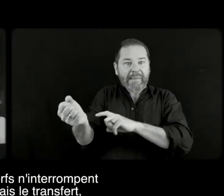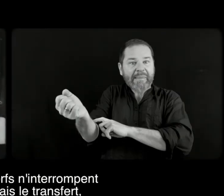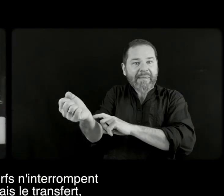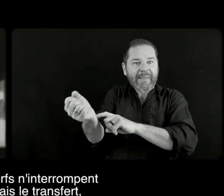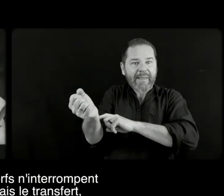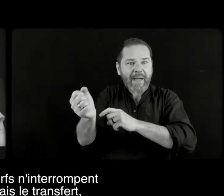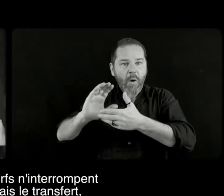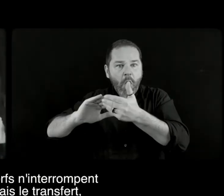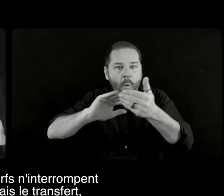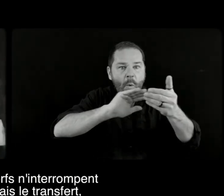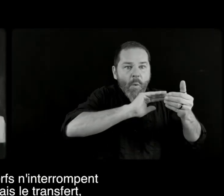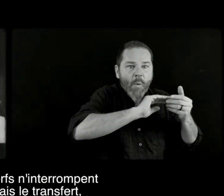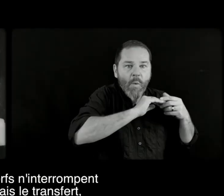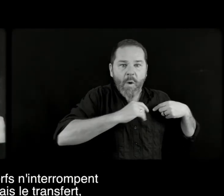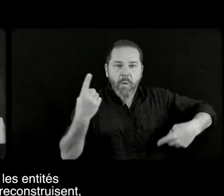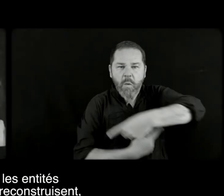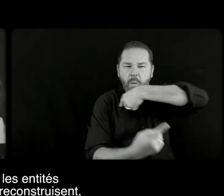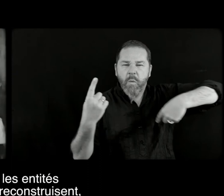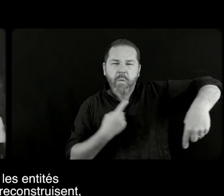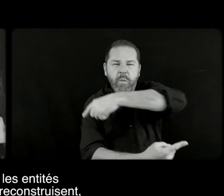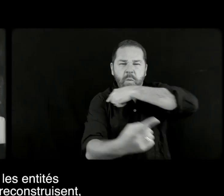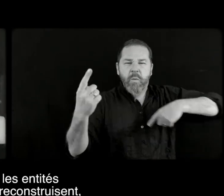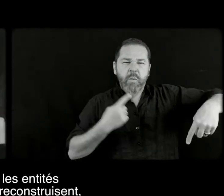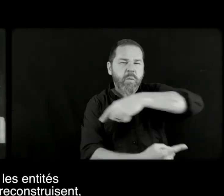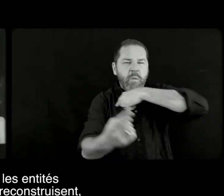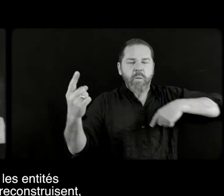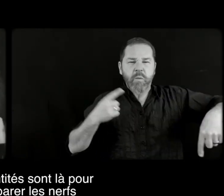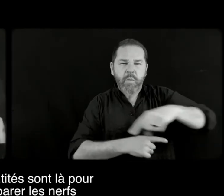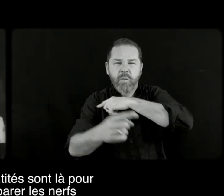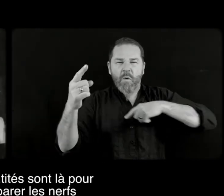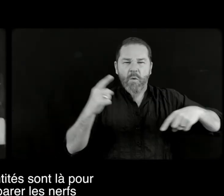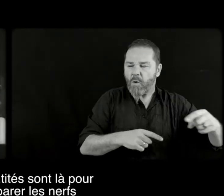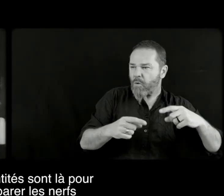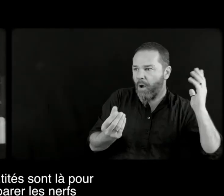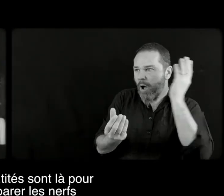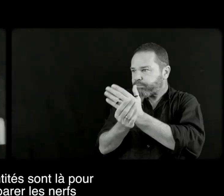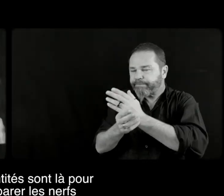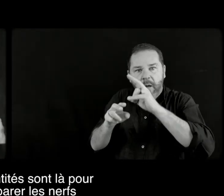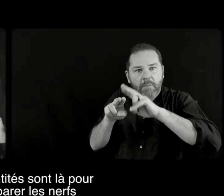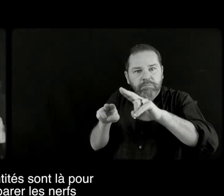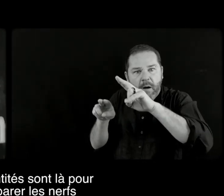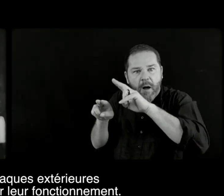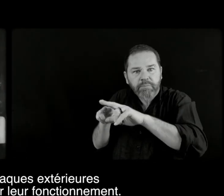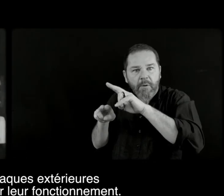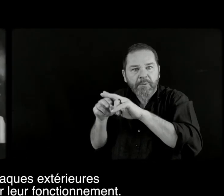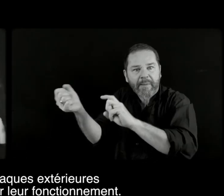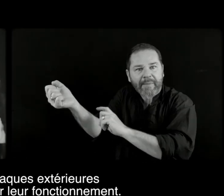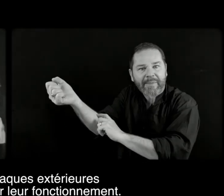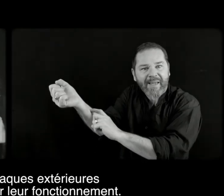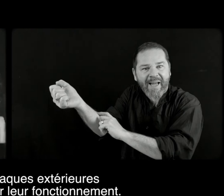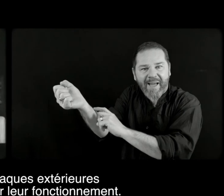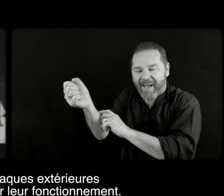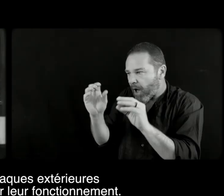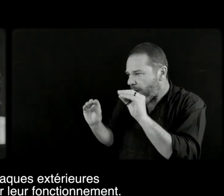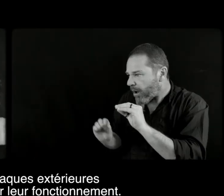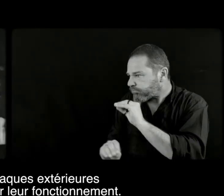Les nerfs n'interrompent jamais le transfert, les entités les reconstruisent. Les entités sont là pour réparer les nerfs des attaques extérieures et